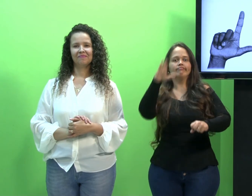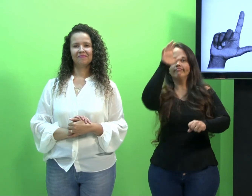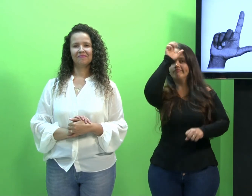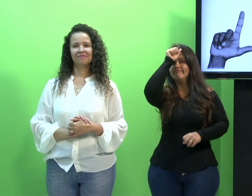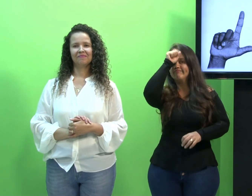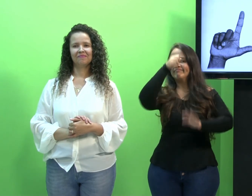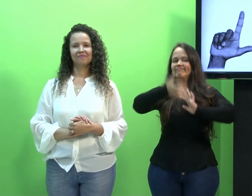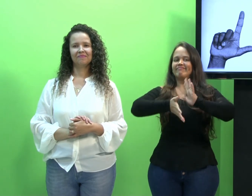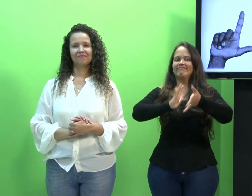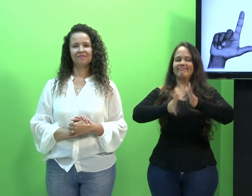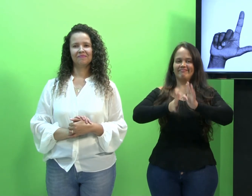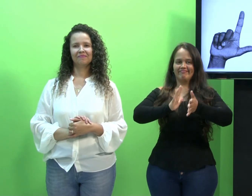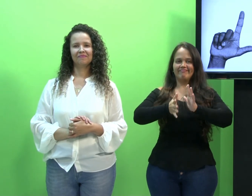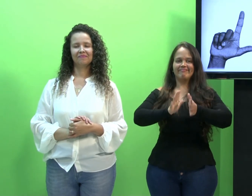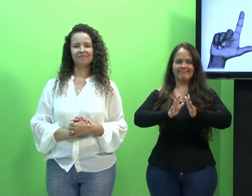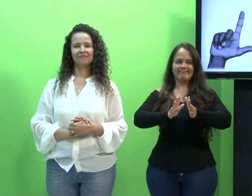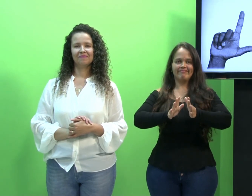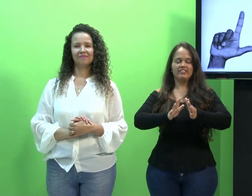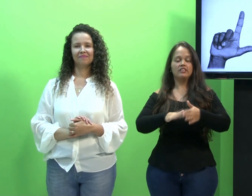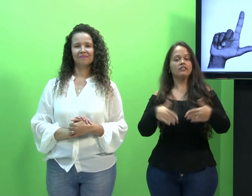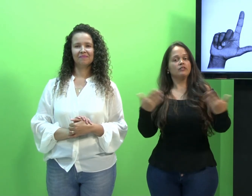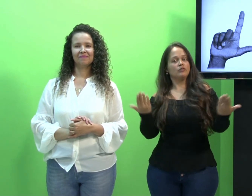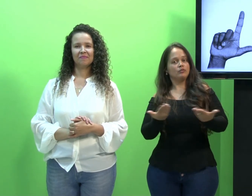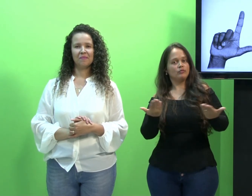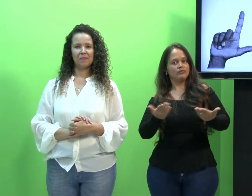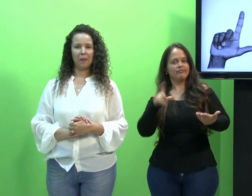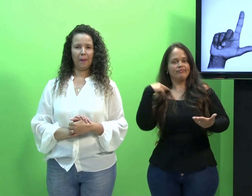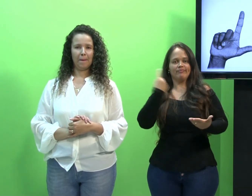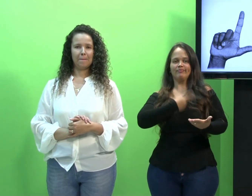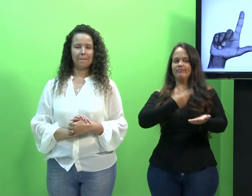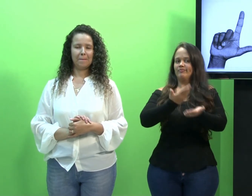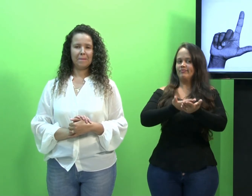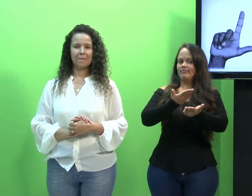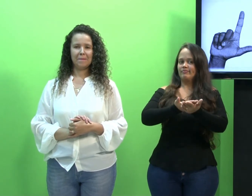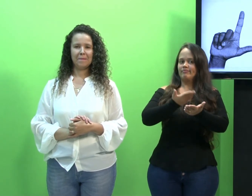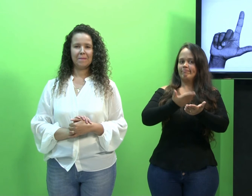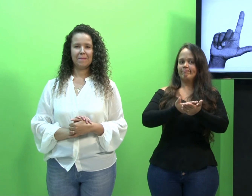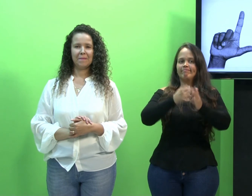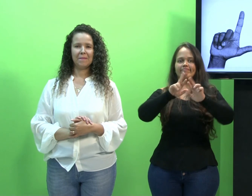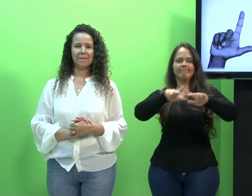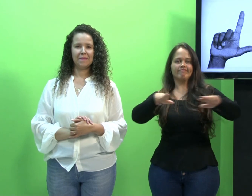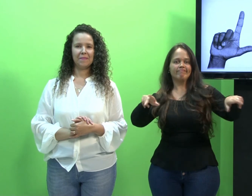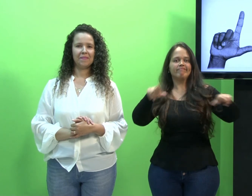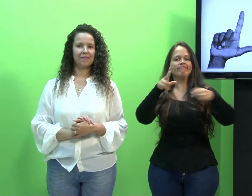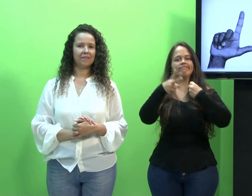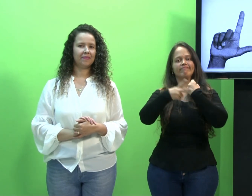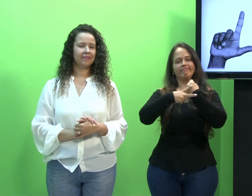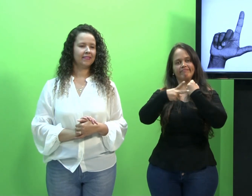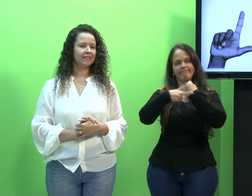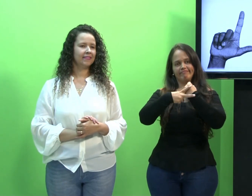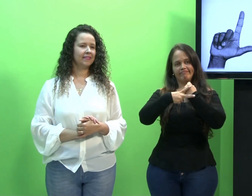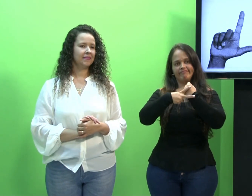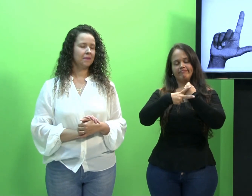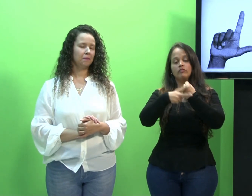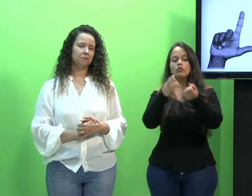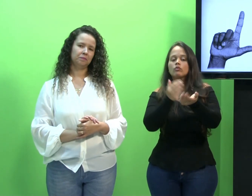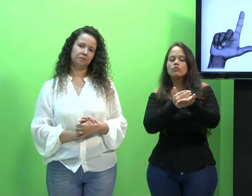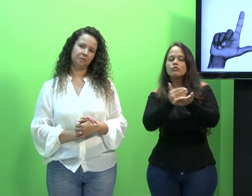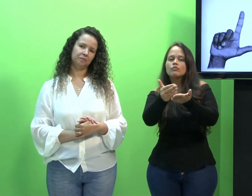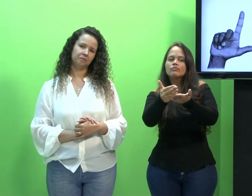no aprendizado da Libras. Hoje estudaremos os tipos de verbos. Iniciaremos com